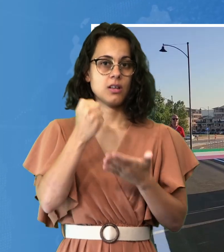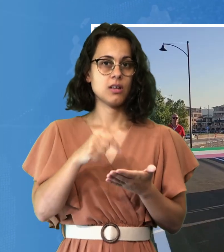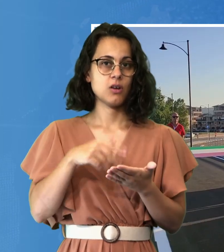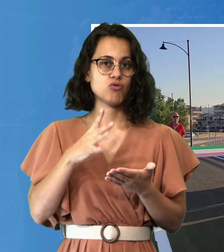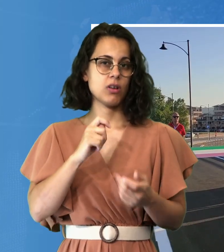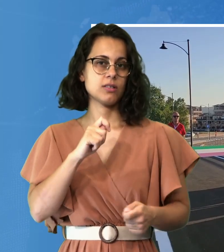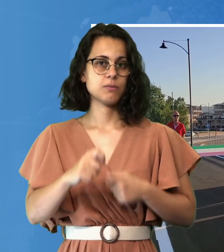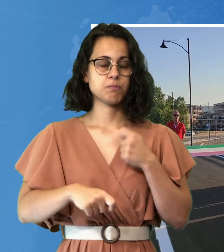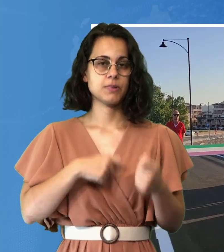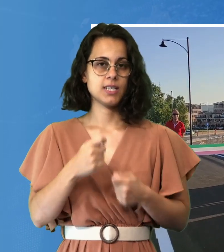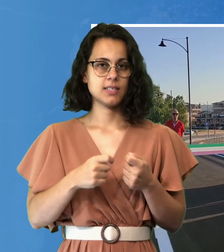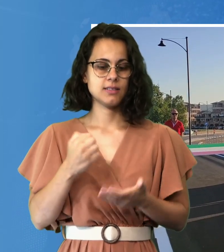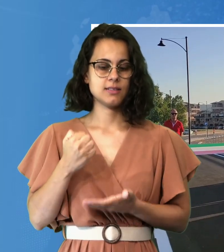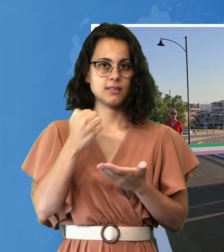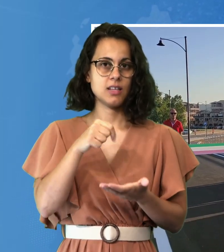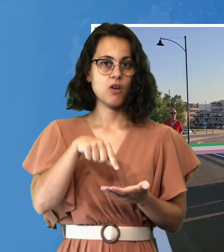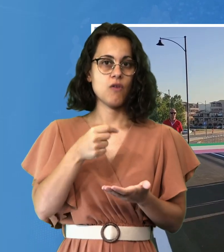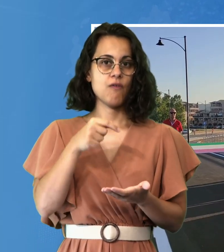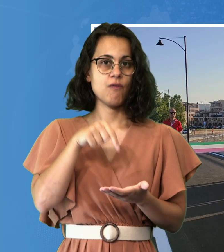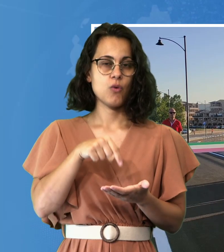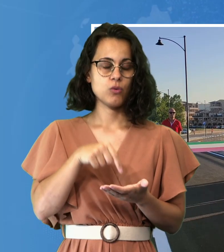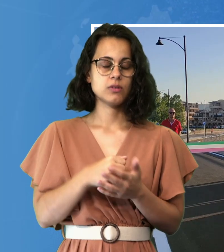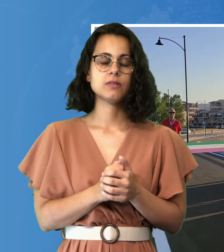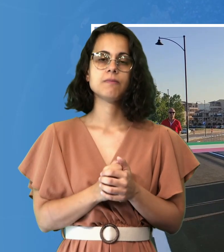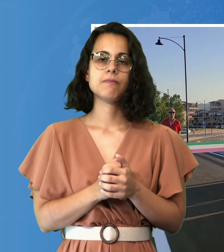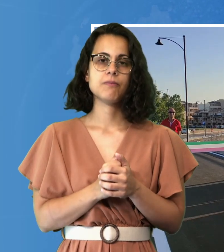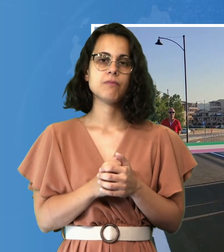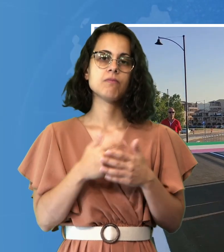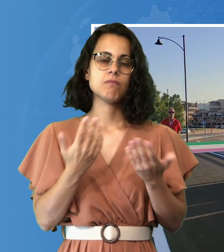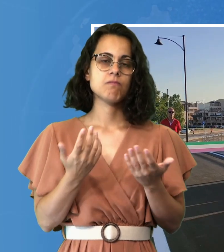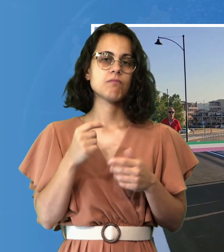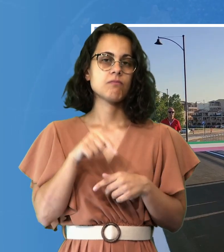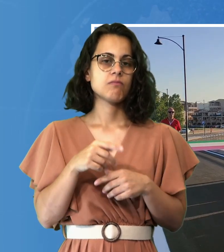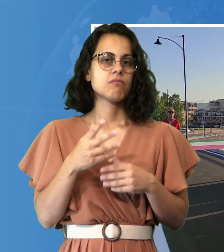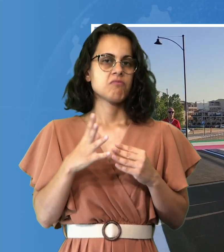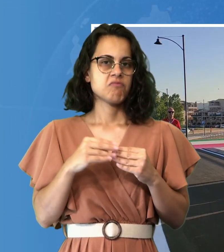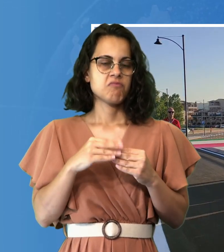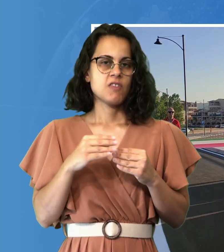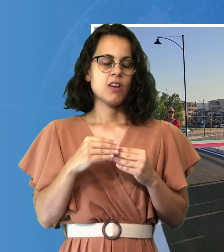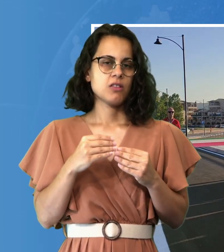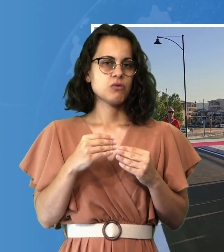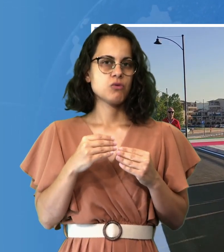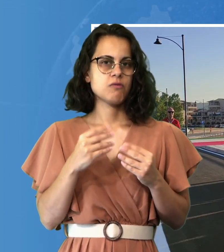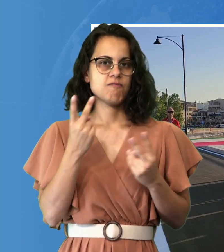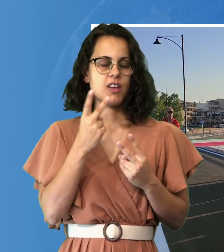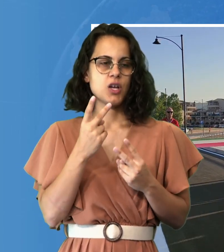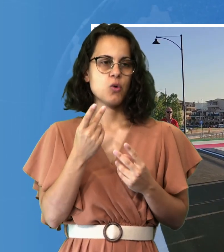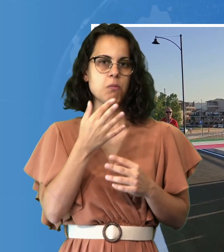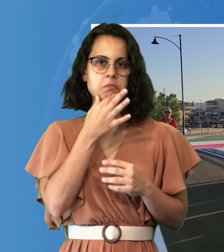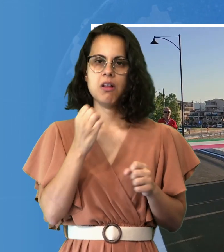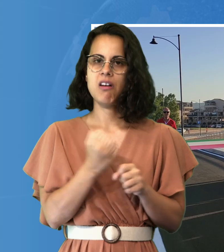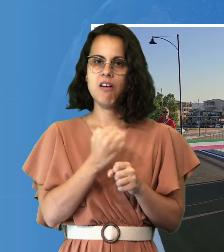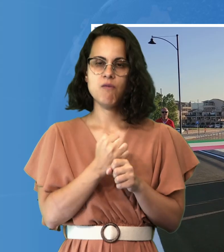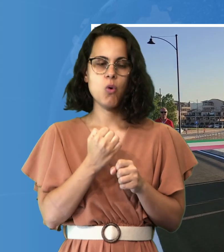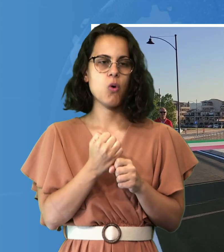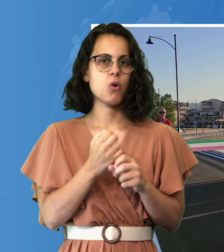fondi di tutti noi. Abbiamo fatto penso un'opera importantissima, è